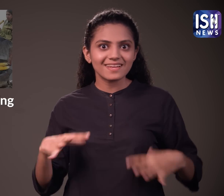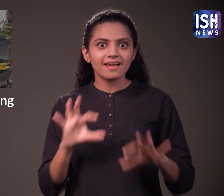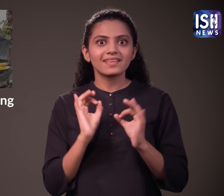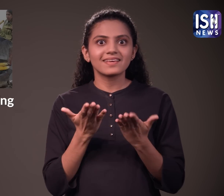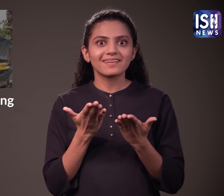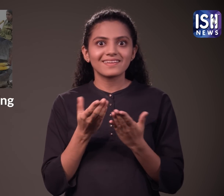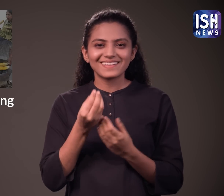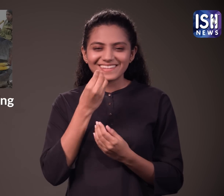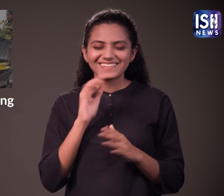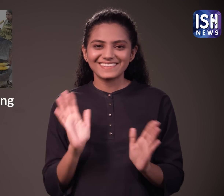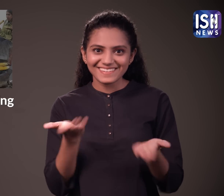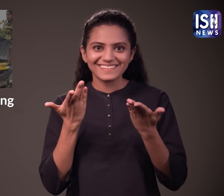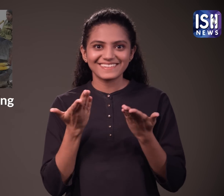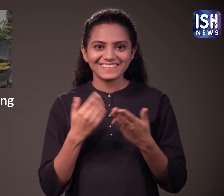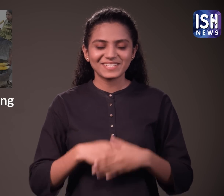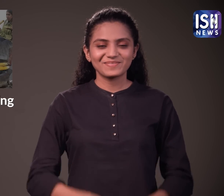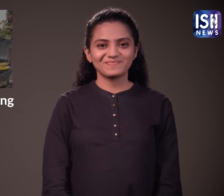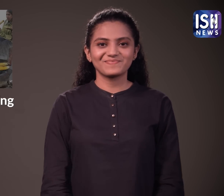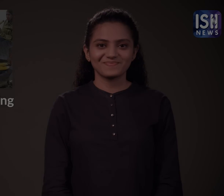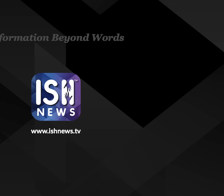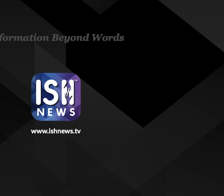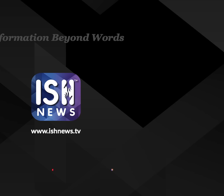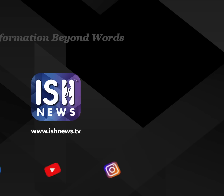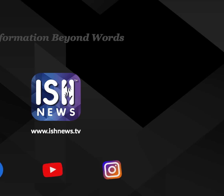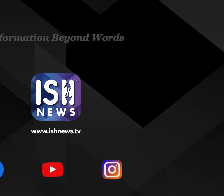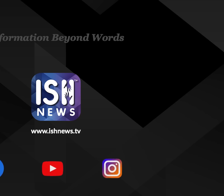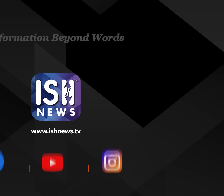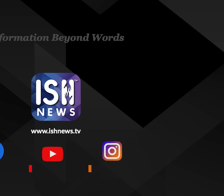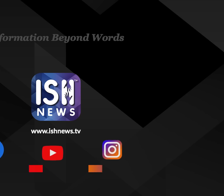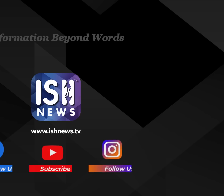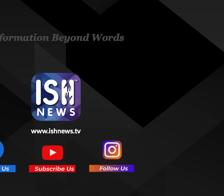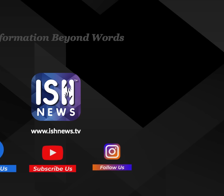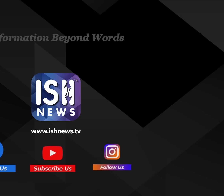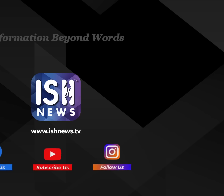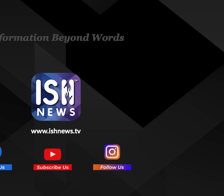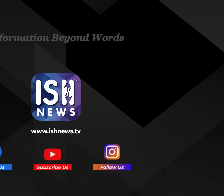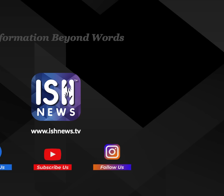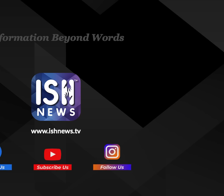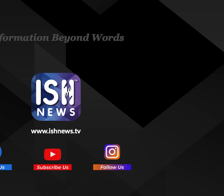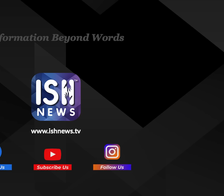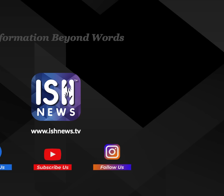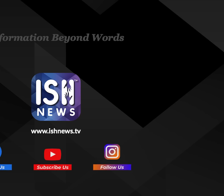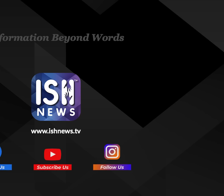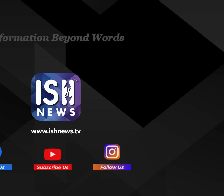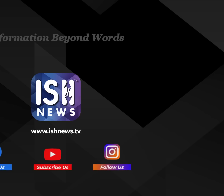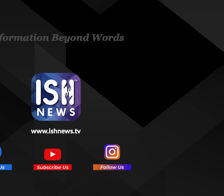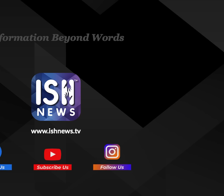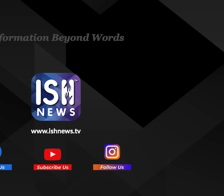तो इसे जरूर आजमाई है जर मुदकीयं से 813 ब्लाद में ळड़रियाए साथ, आप आप समी जरूर्द है